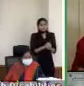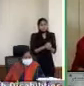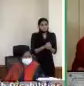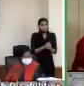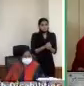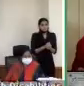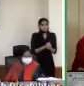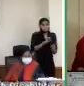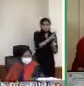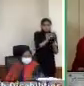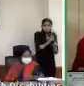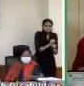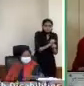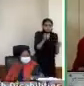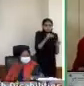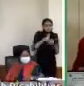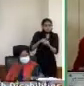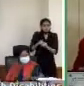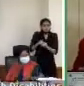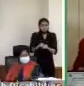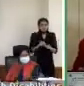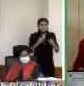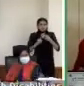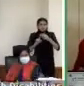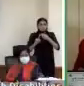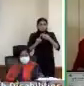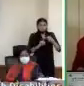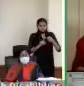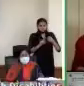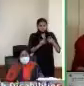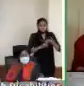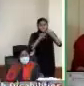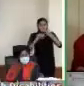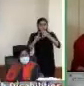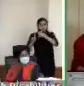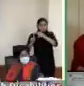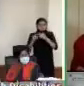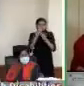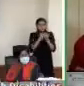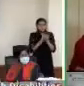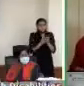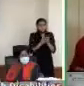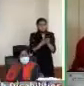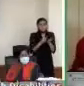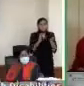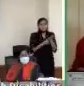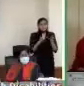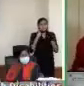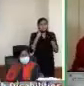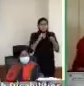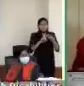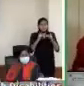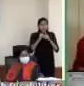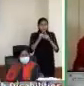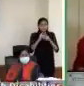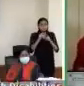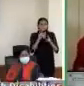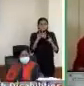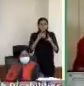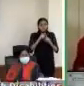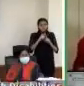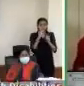संस्कृति। पूर्वोत्तर भारत का एक राष्ट्रीय आयोजन तथा महत्वाकांक्षी कार्यक्रम वर्चुअल